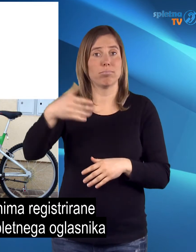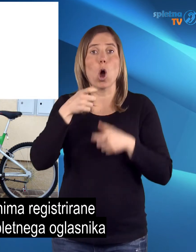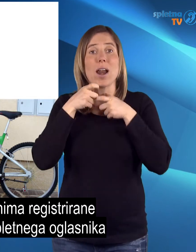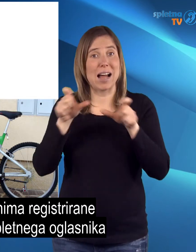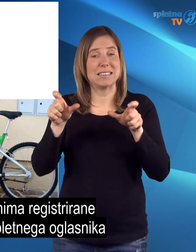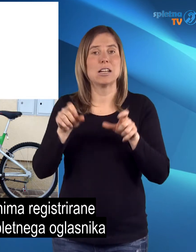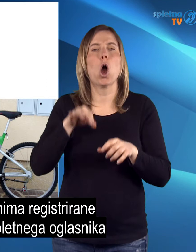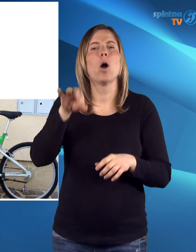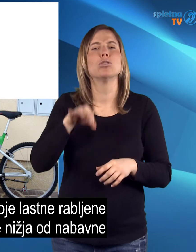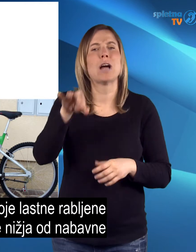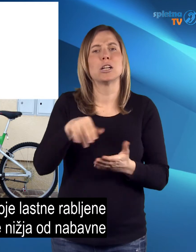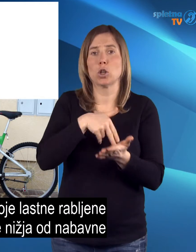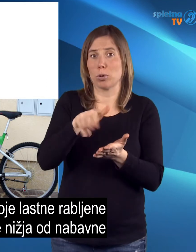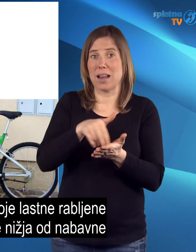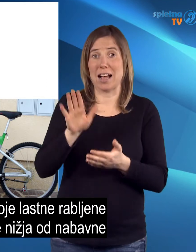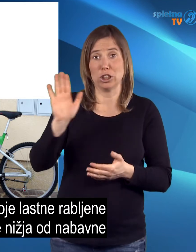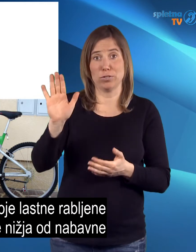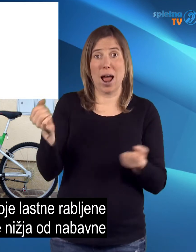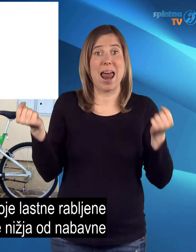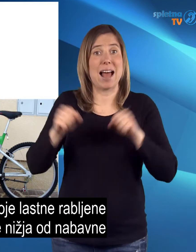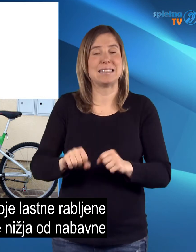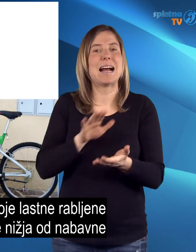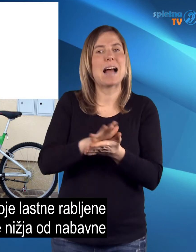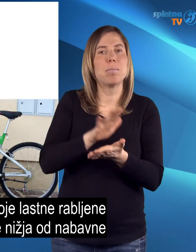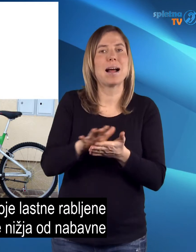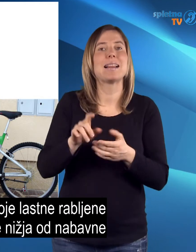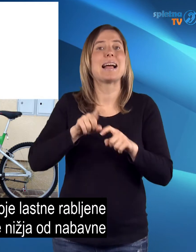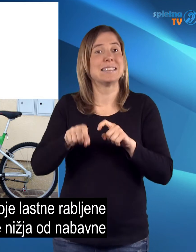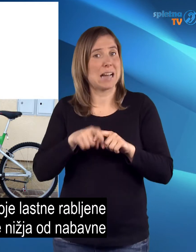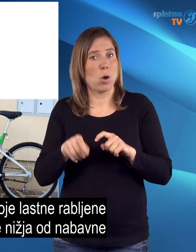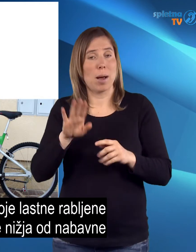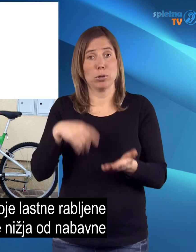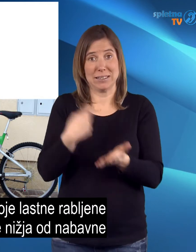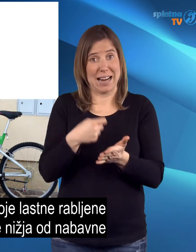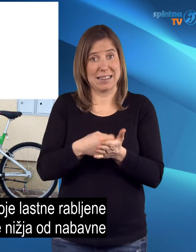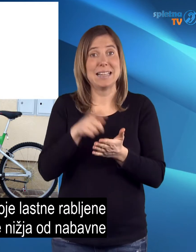je nižja od nabavne in se zaradi tega finančno ne okorišča.